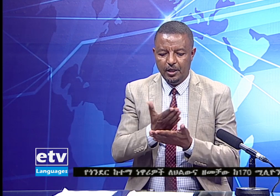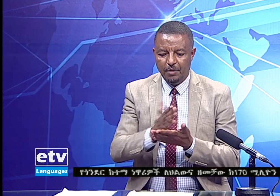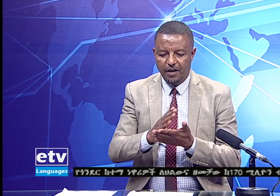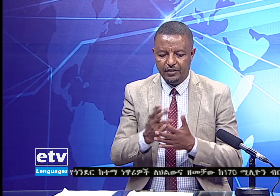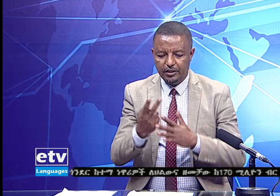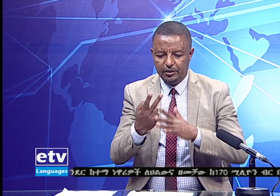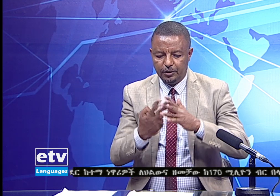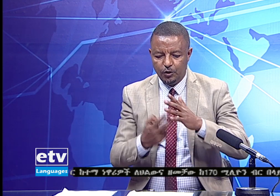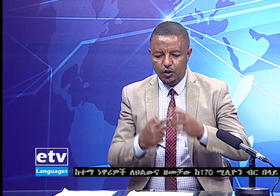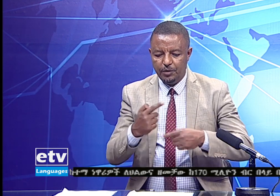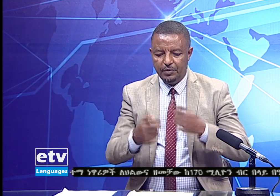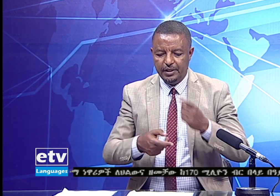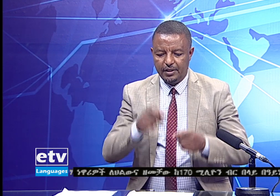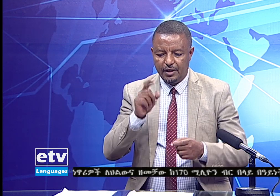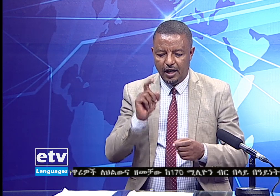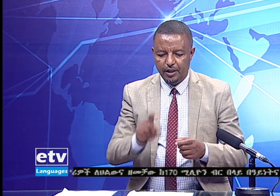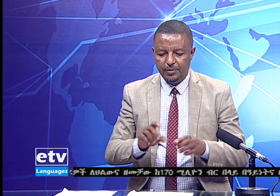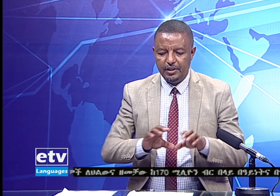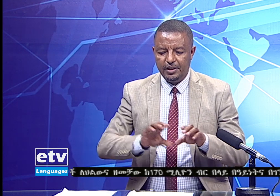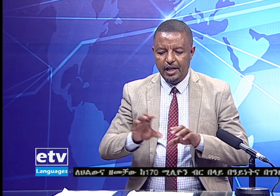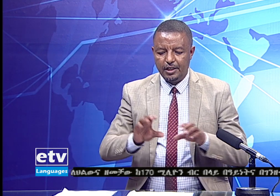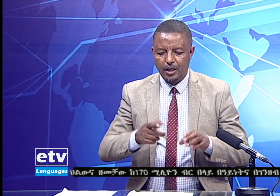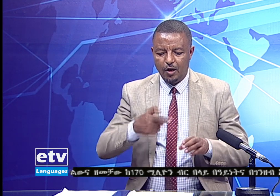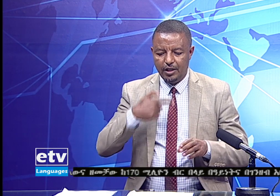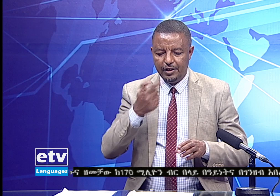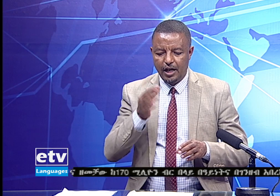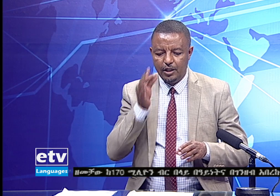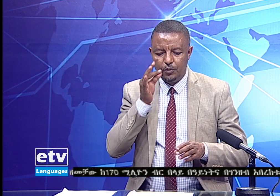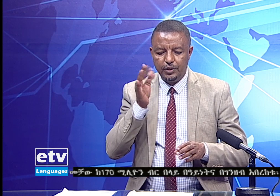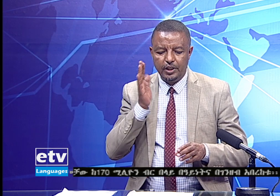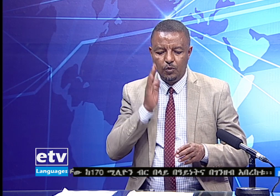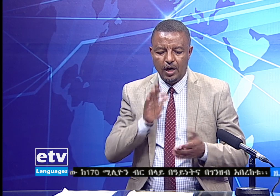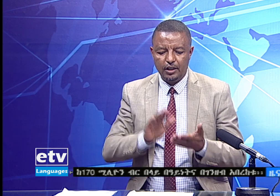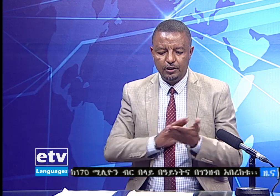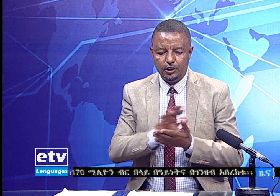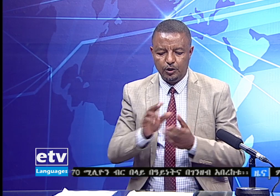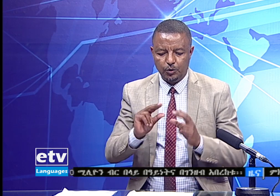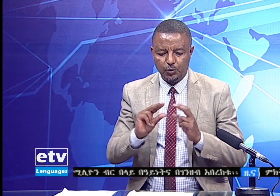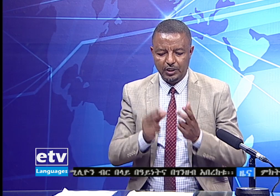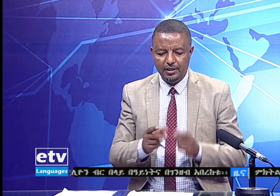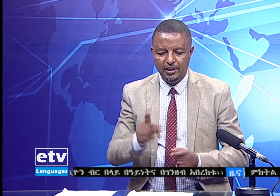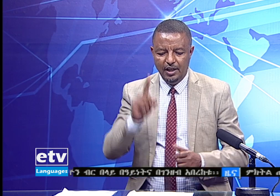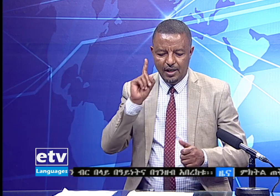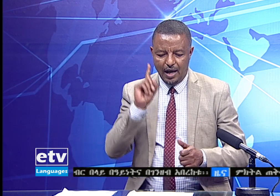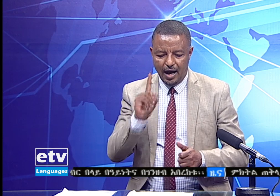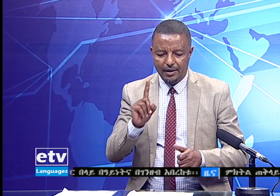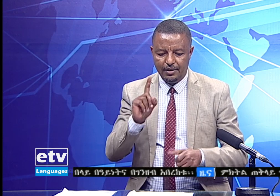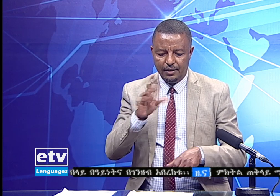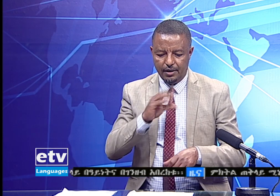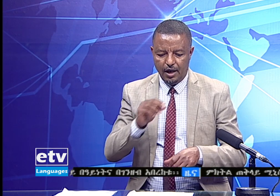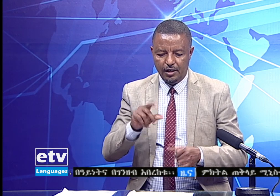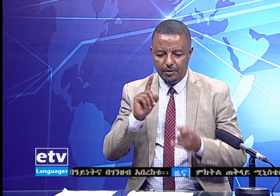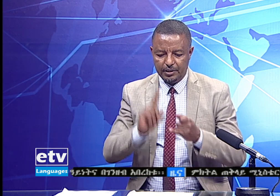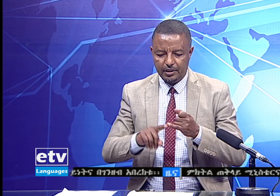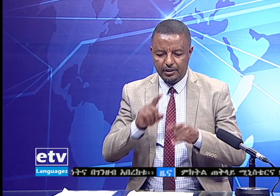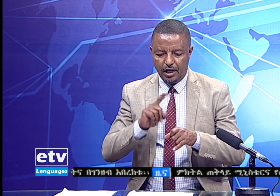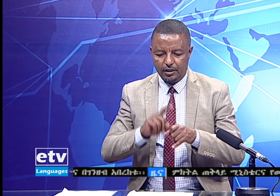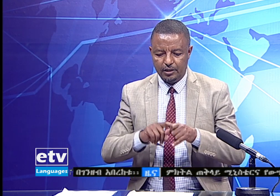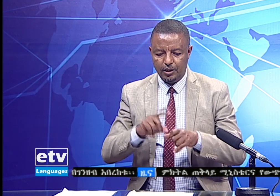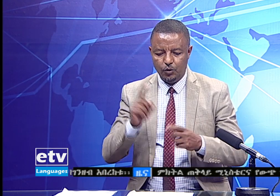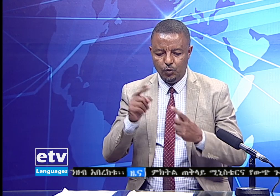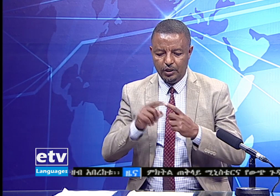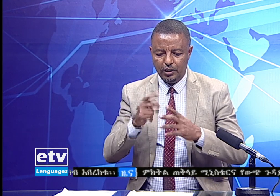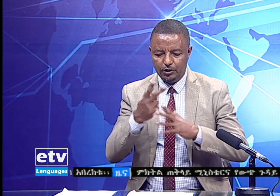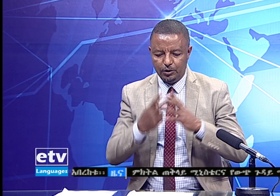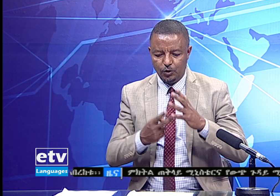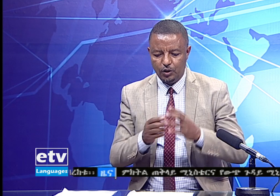ኢትዮጵያን ለማፍረስ ሲኦል መሄድ ካለብን እናደርገዋለን ያለው የህወሓት የሽብር ቡድን ለአንዴና ለመጨረሻ